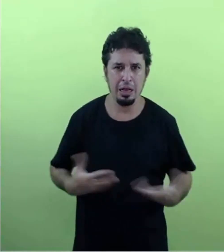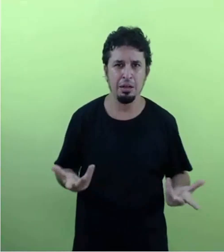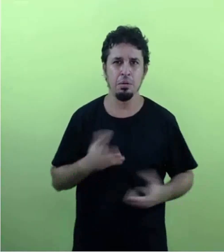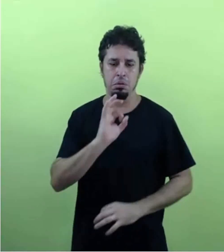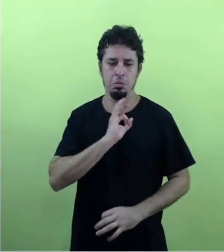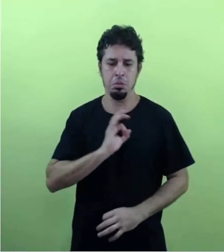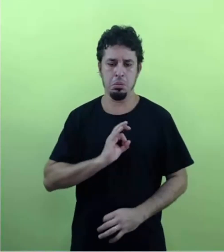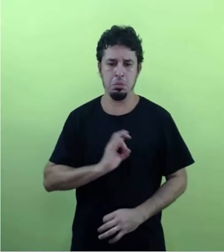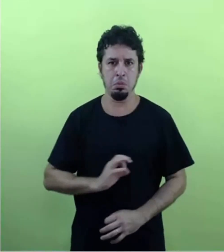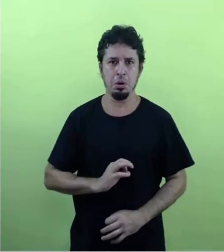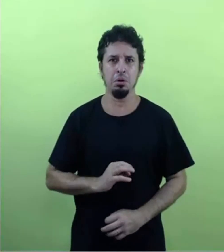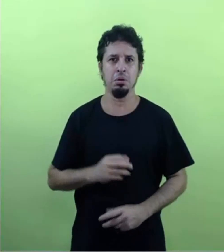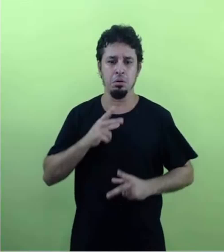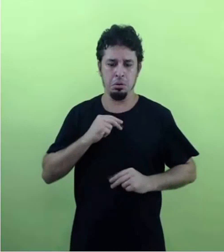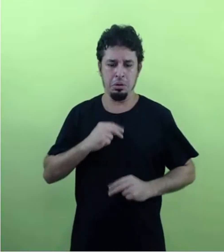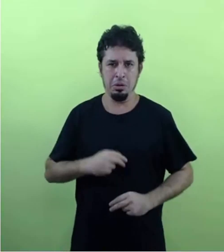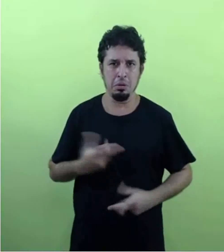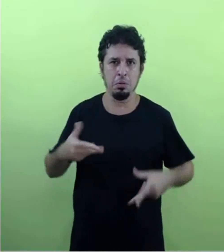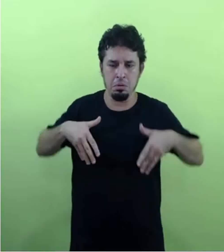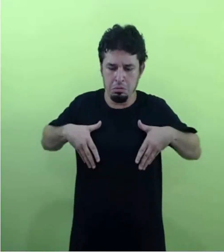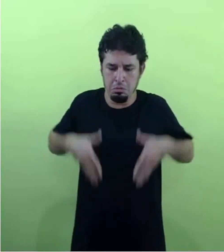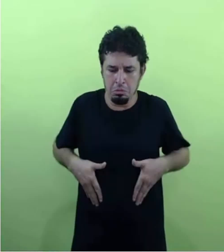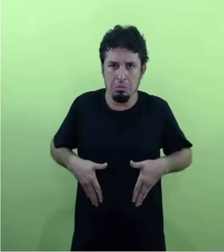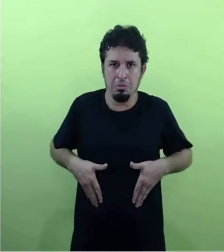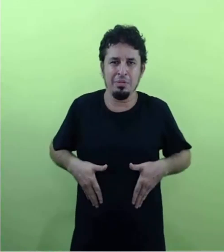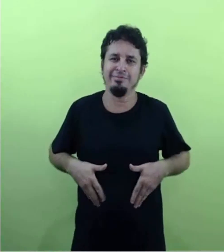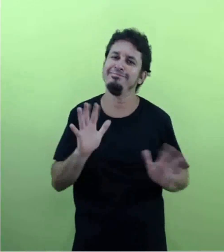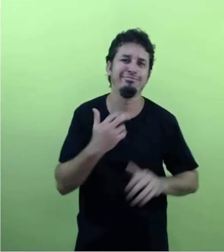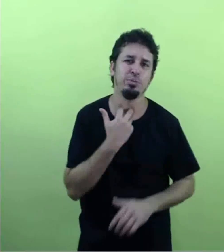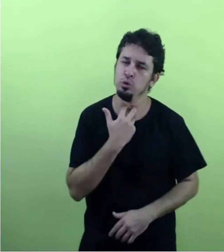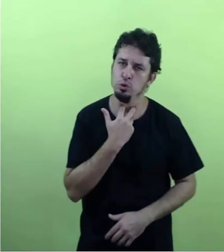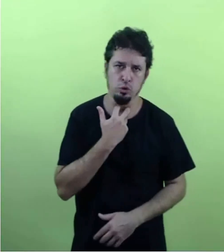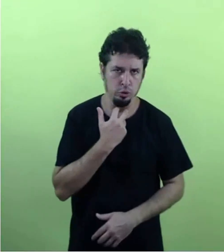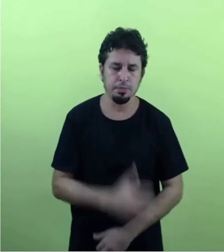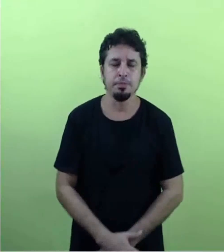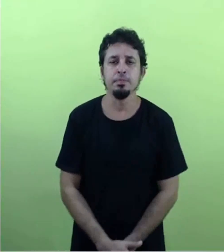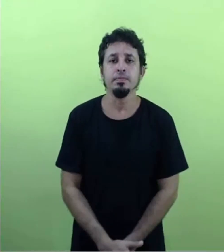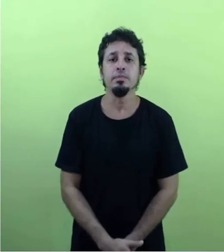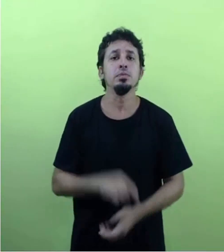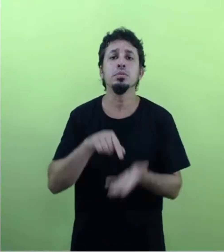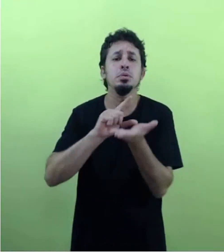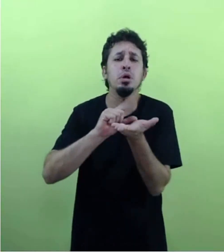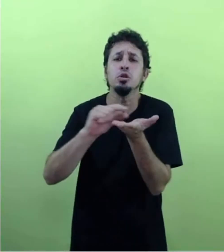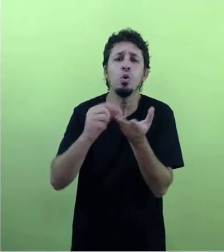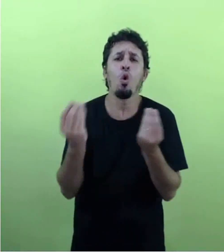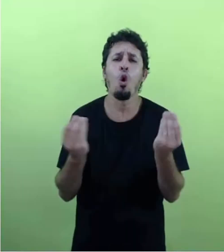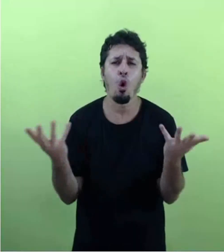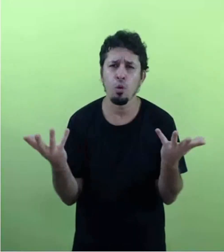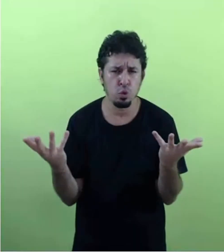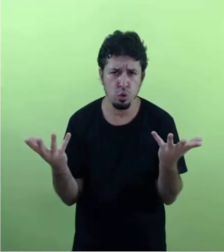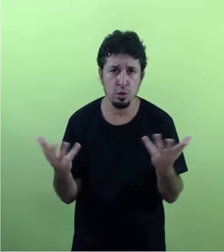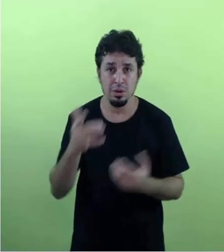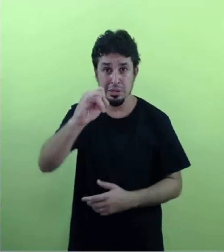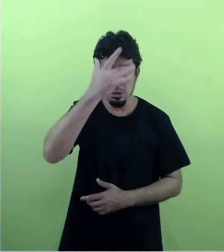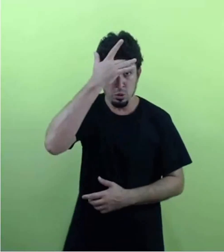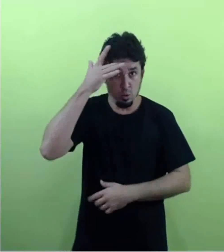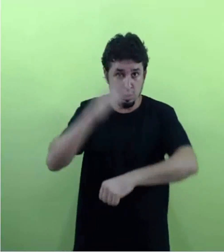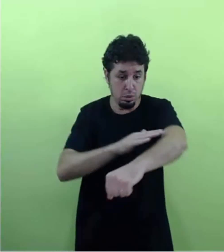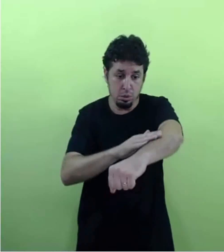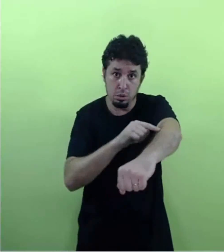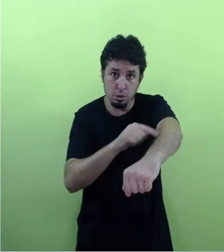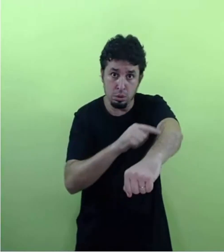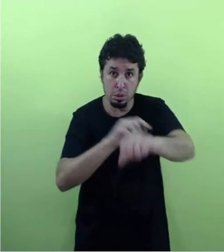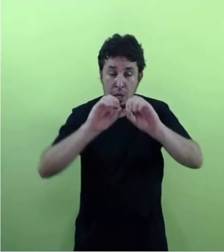ou bolsos. Para a execução do artigo fica a seguinte orientação. As pessoas de pele